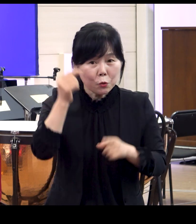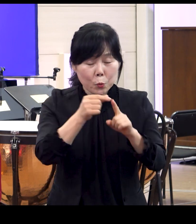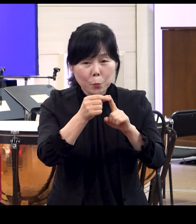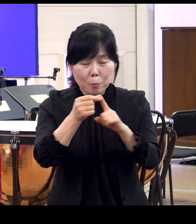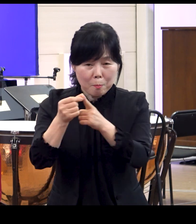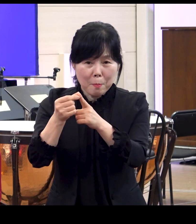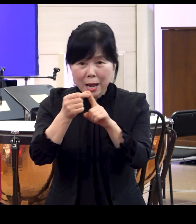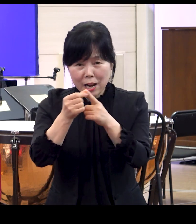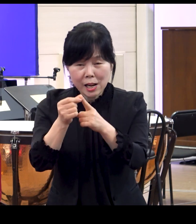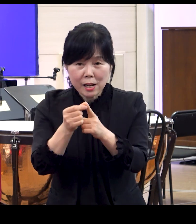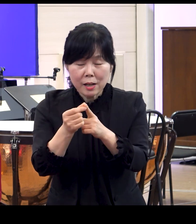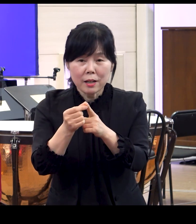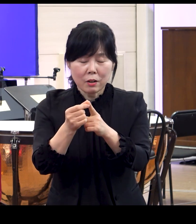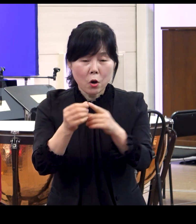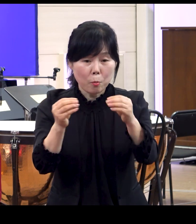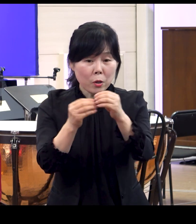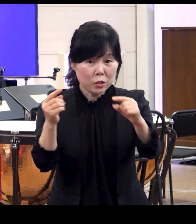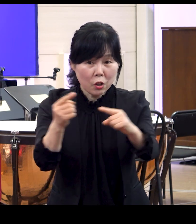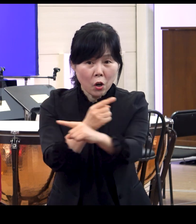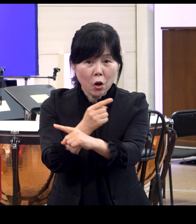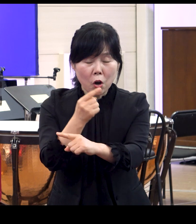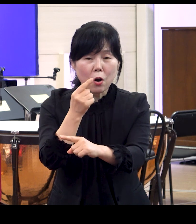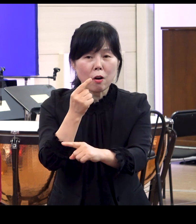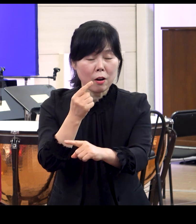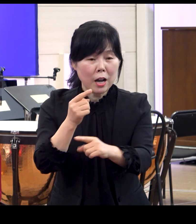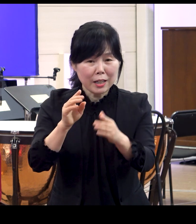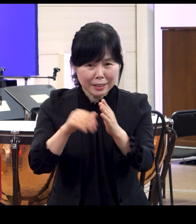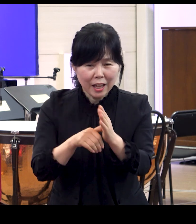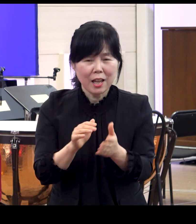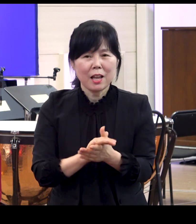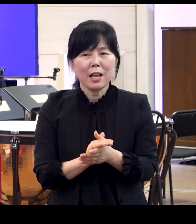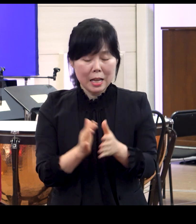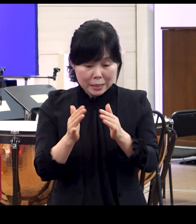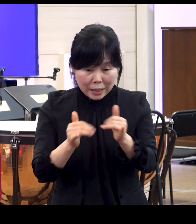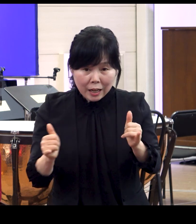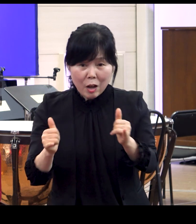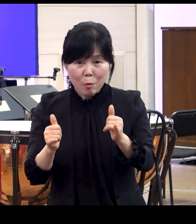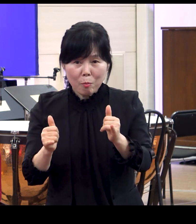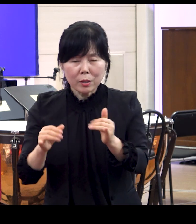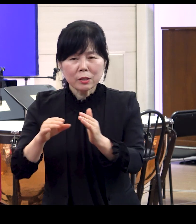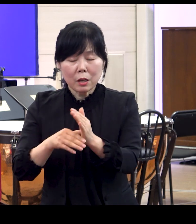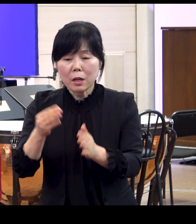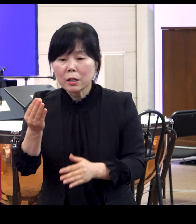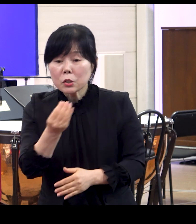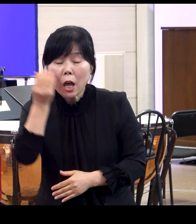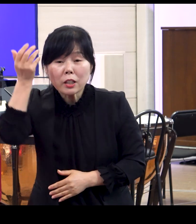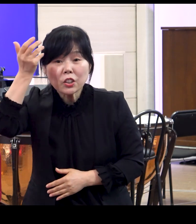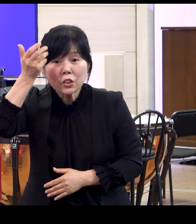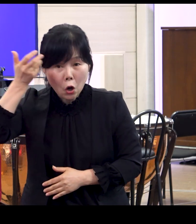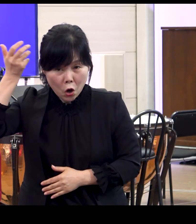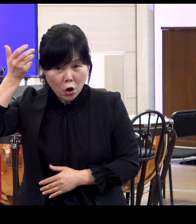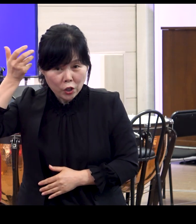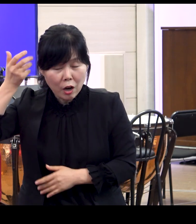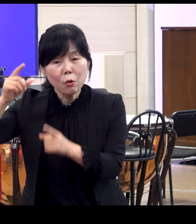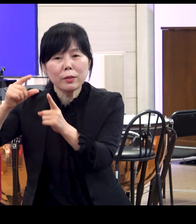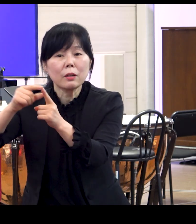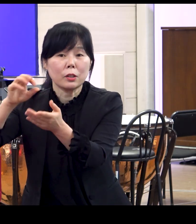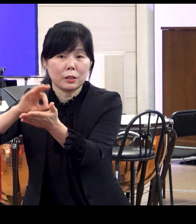이 네페시 하야라는 말을 번역하면서 사람의 경우에는요, 이걸 생령이라고 번역을